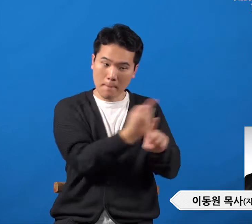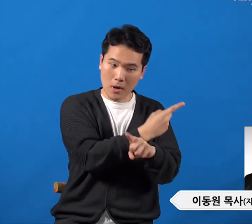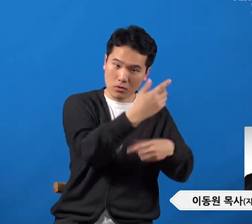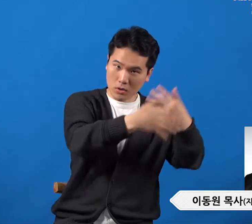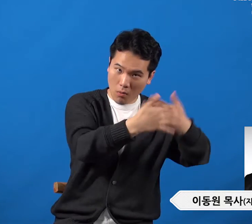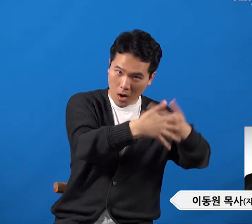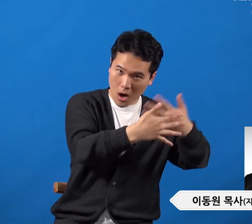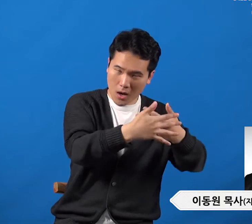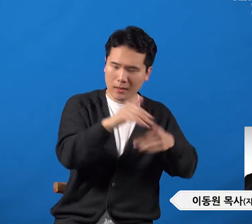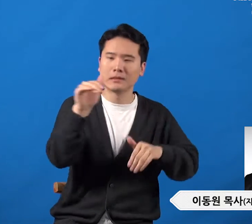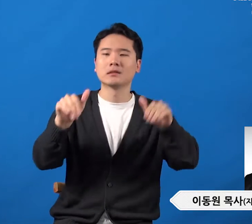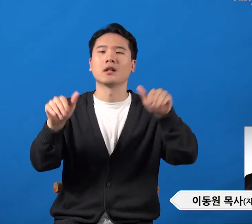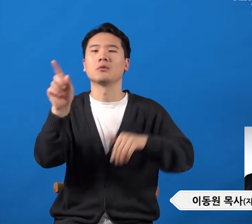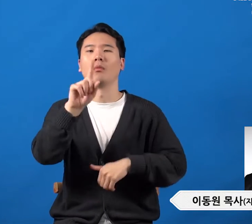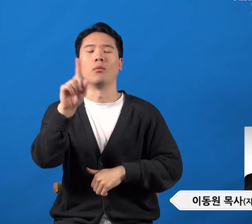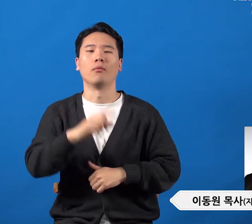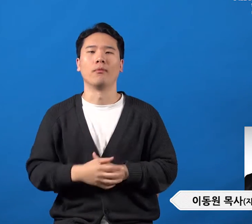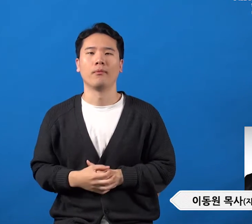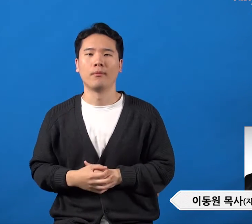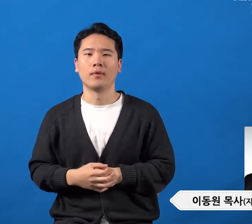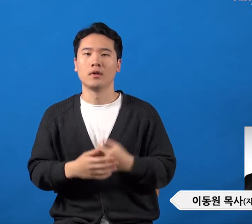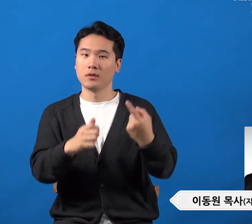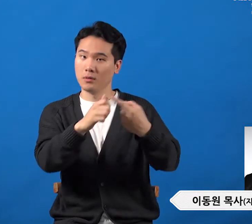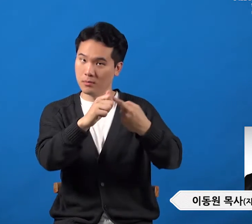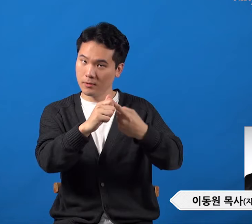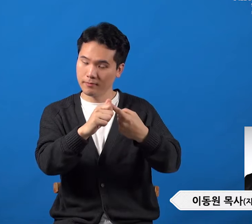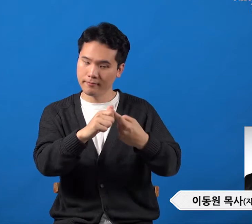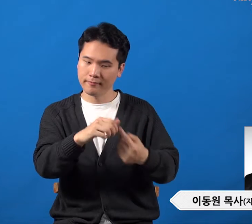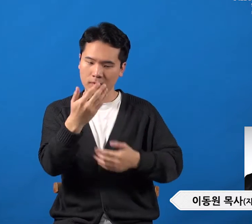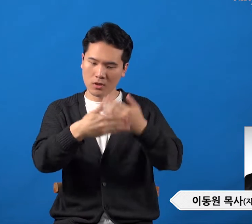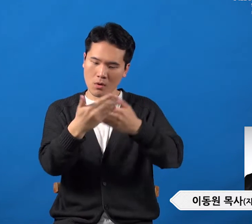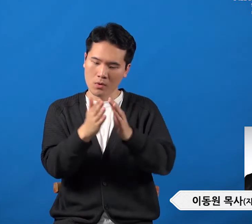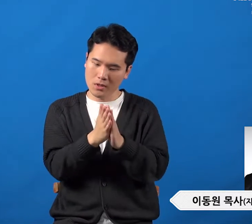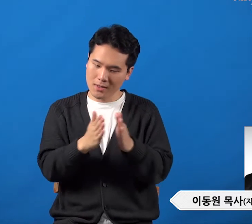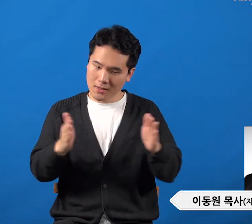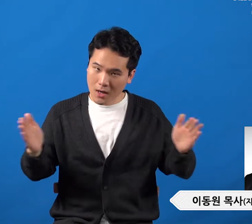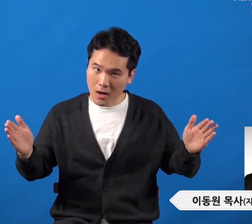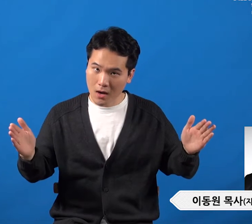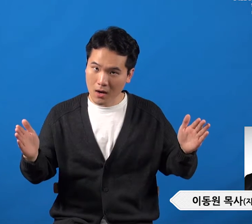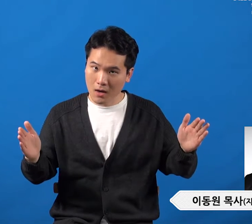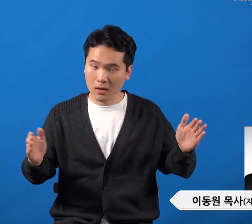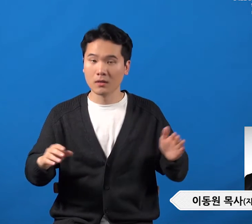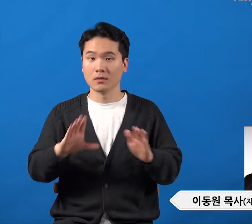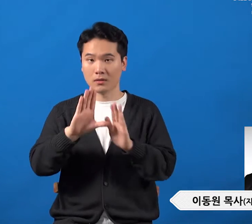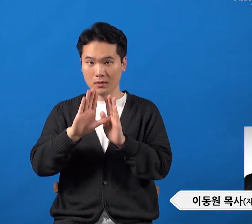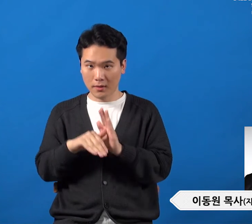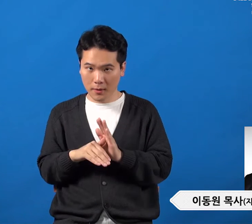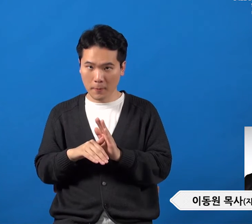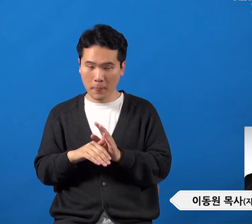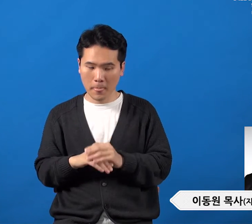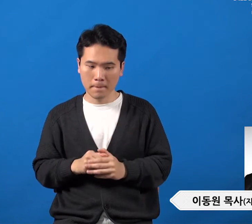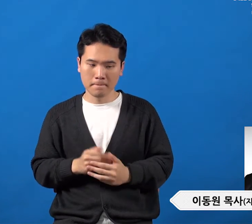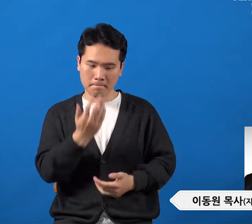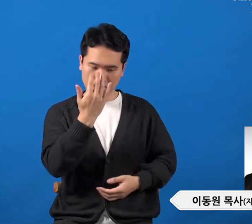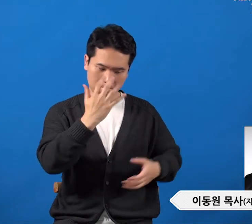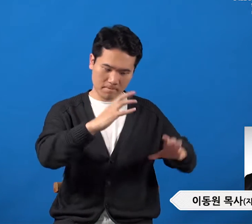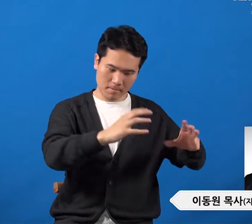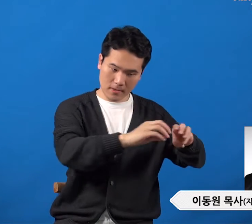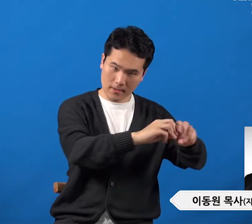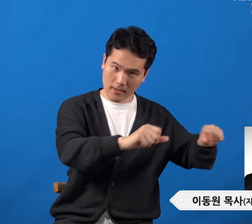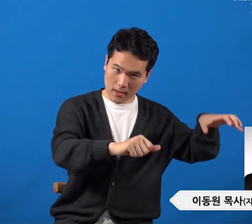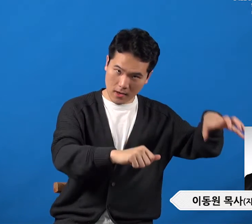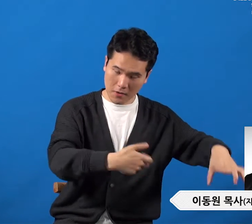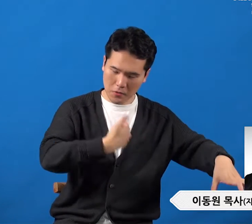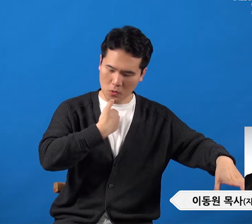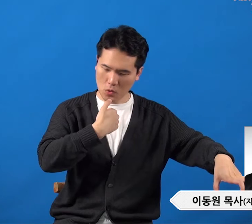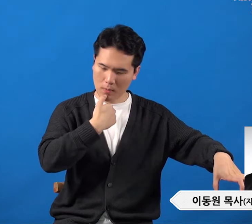달랐을까요? 첫 번째로 차이는 영화가 시작되고 얼마 되지 않아서 이제 유대 땅에 총독으로